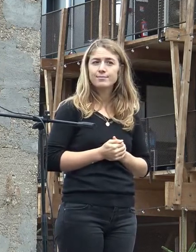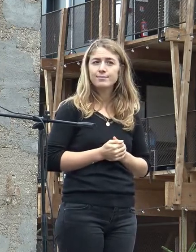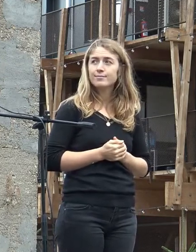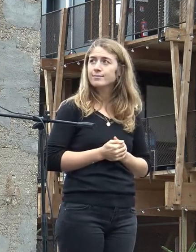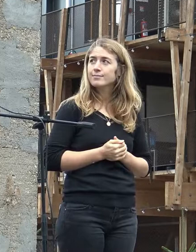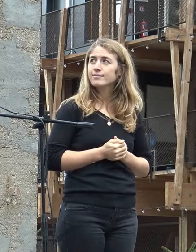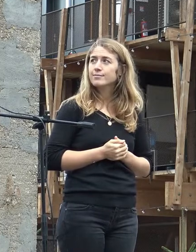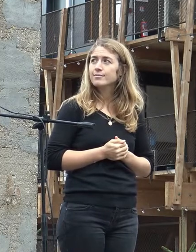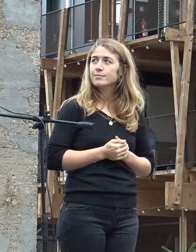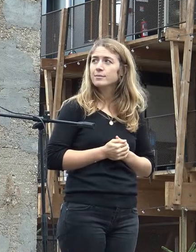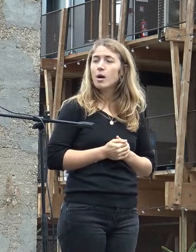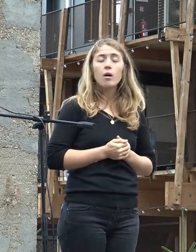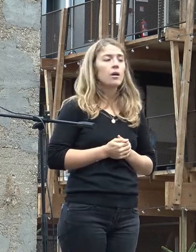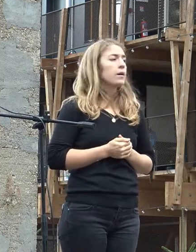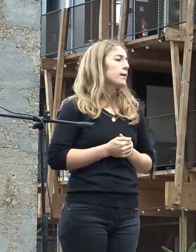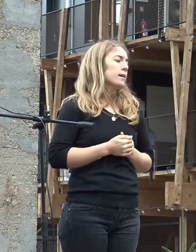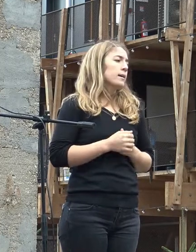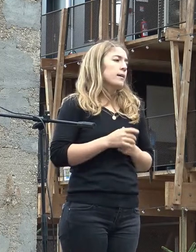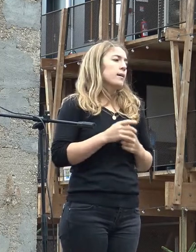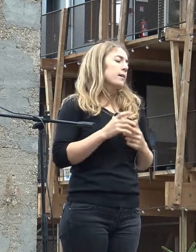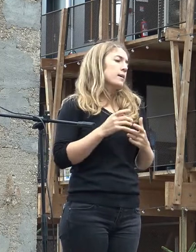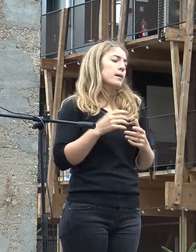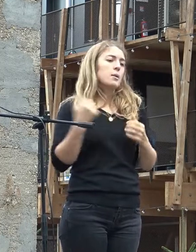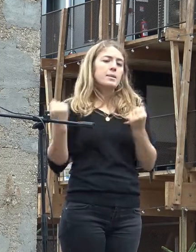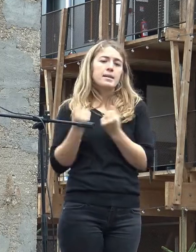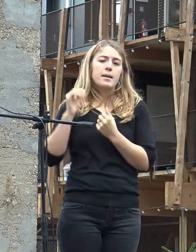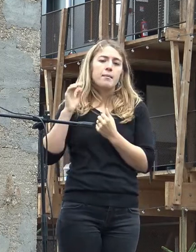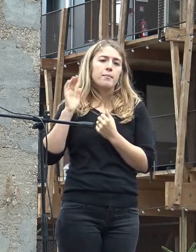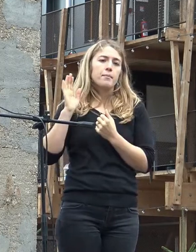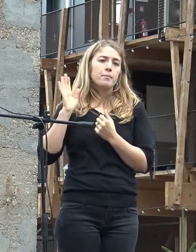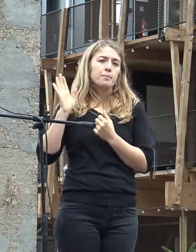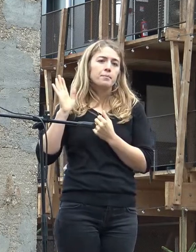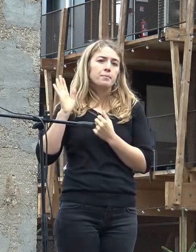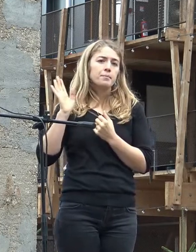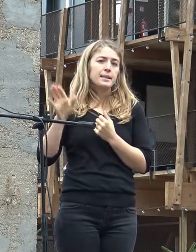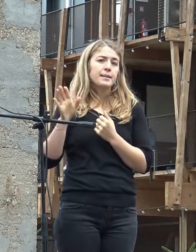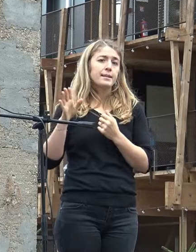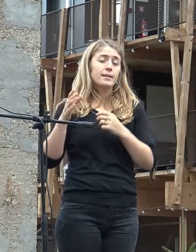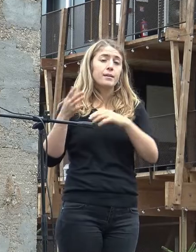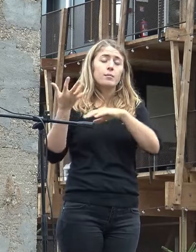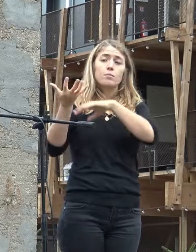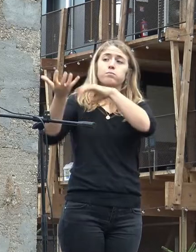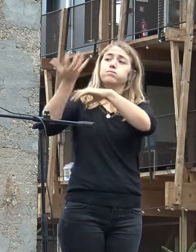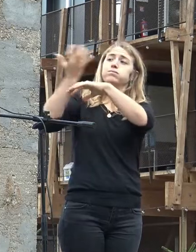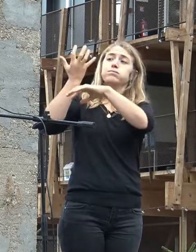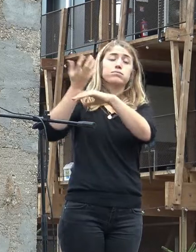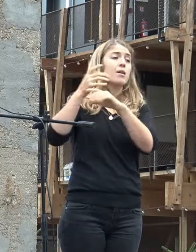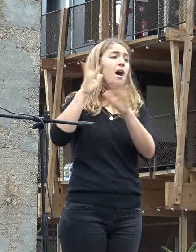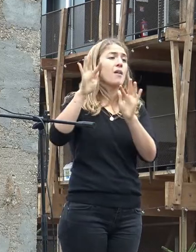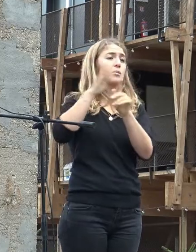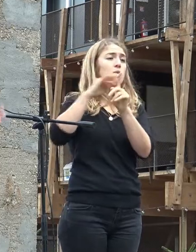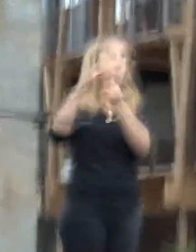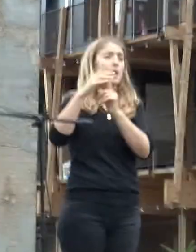Bon, j'imagine que j'ai pas besoin de vous convaincre très longtemps que la publicité, c'est un peu la face immergée de l'iceberg de toute la société de